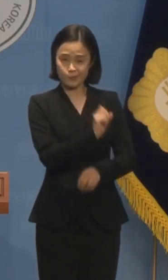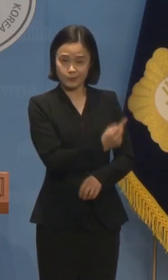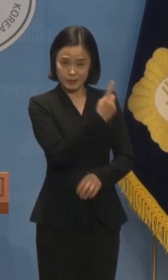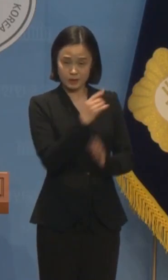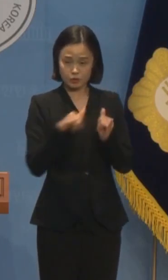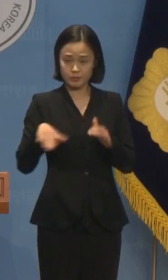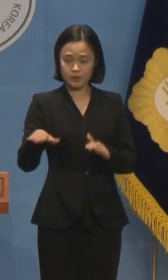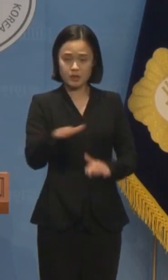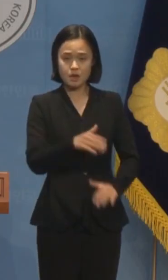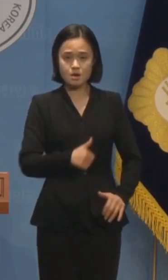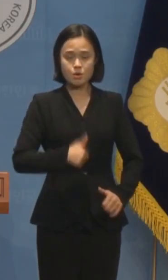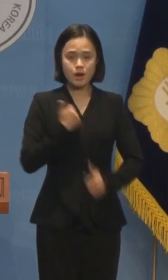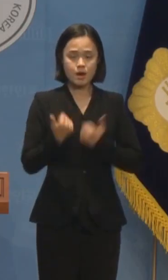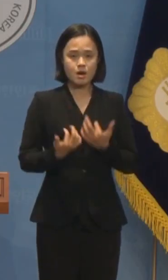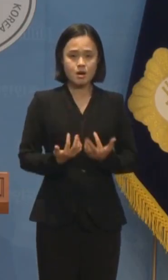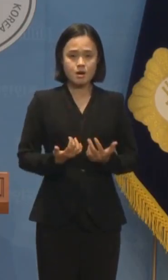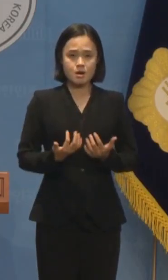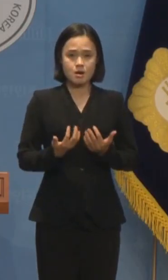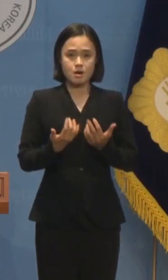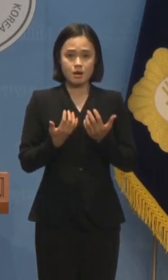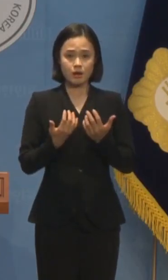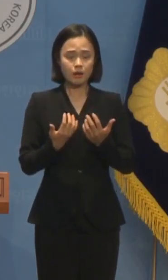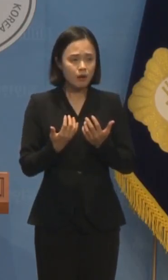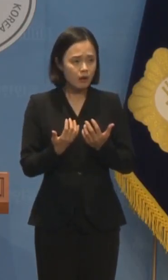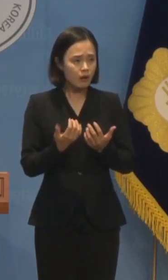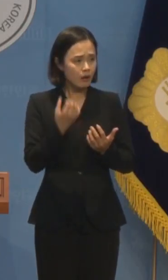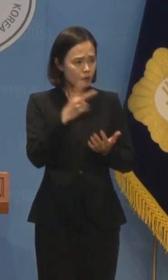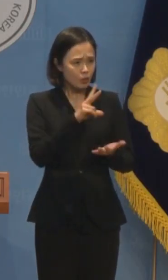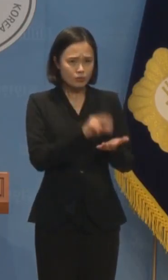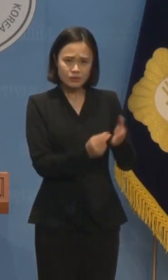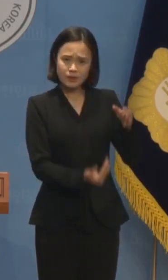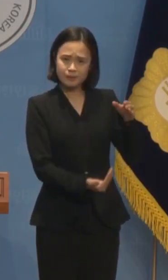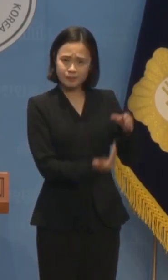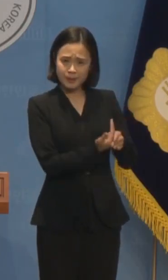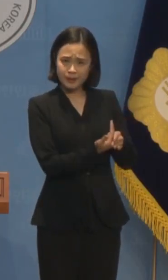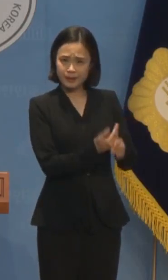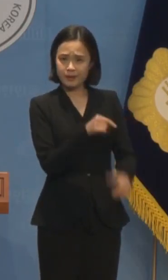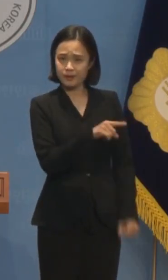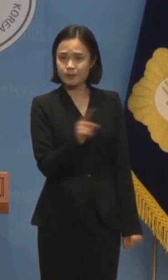들끓는 와중 또다시 참담한 소식이 전해졌습니다.